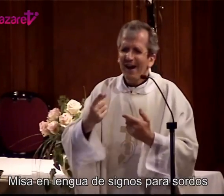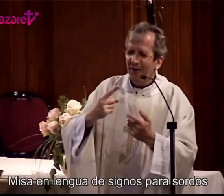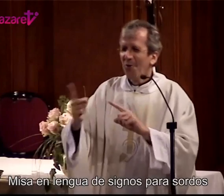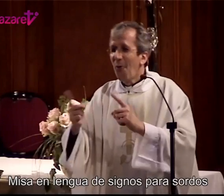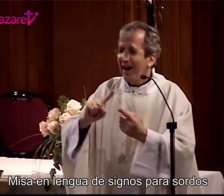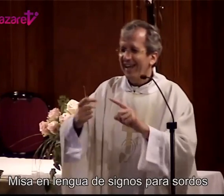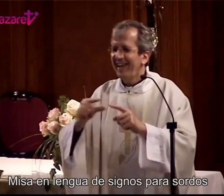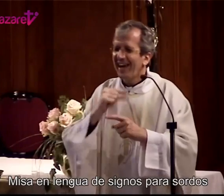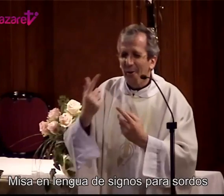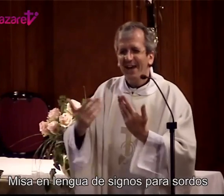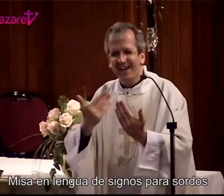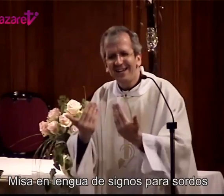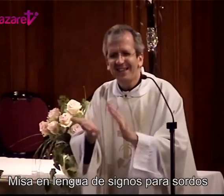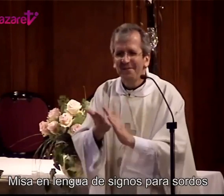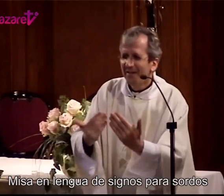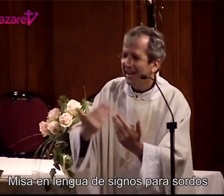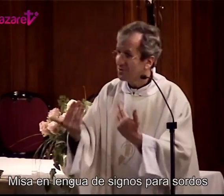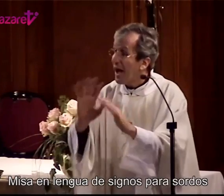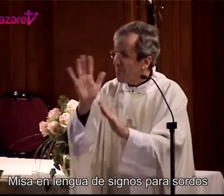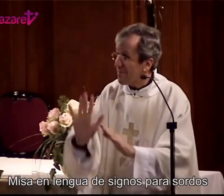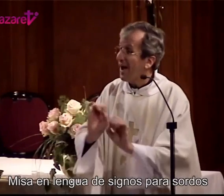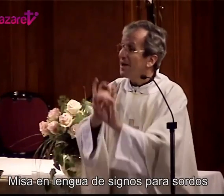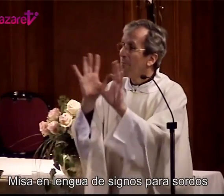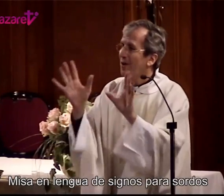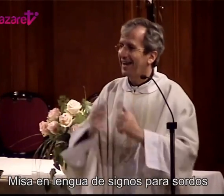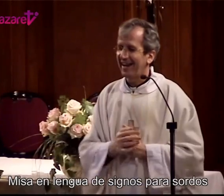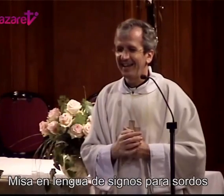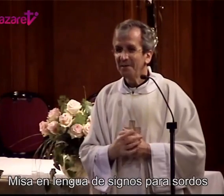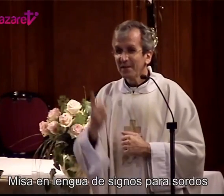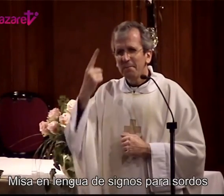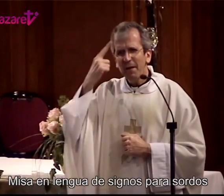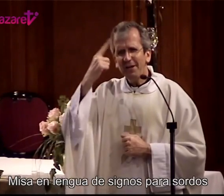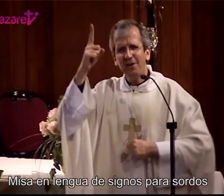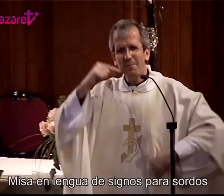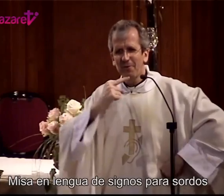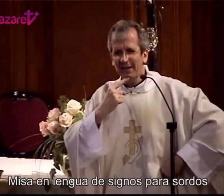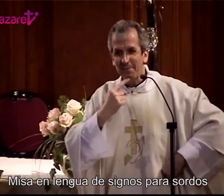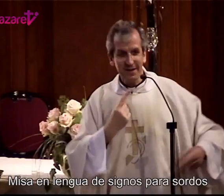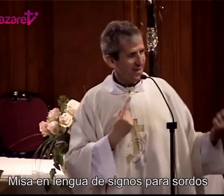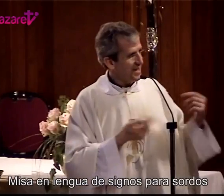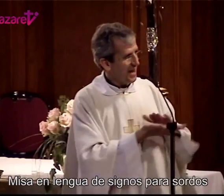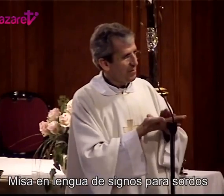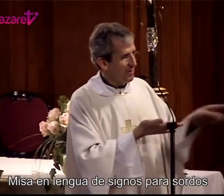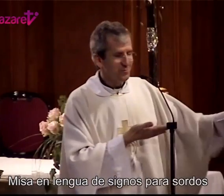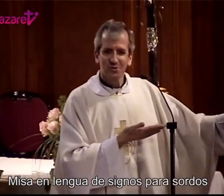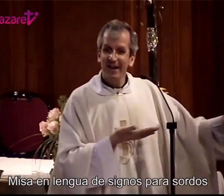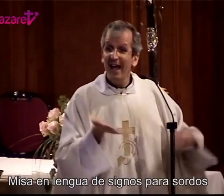o no huele, a oveja, es decir, venga, es una imagen muy clara, Me ha venido a la memoria también, que ayer hablábamos con él, de